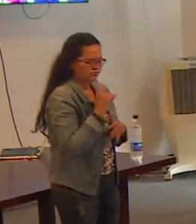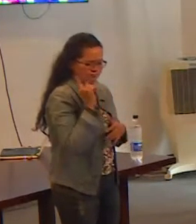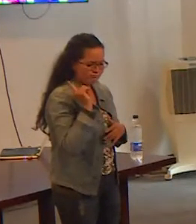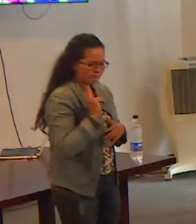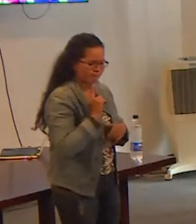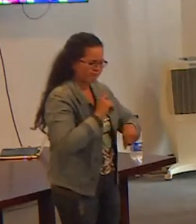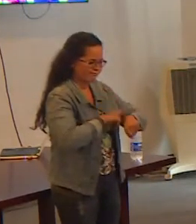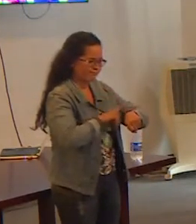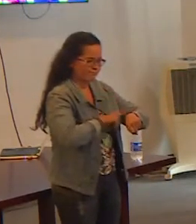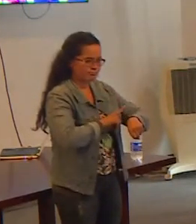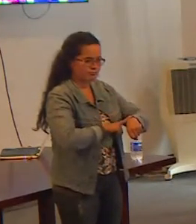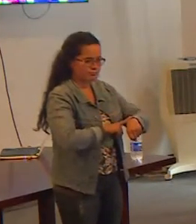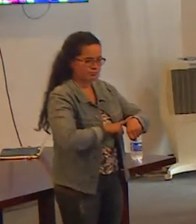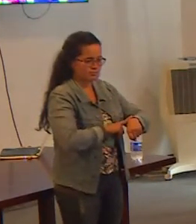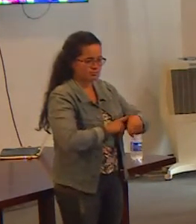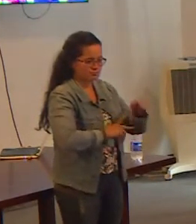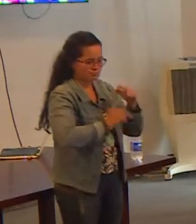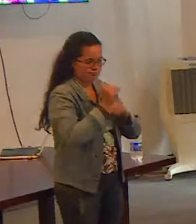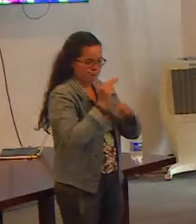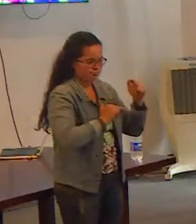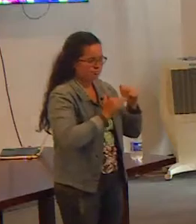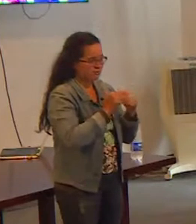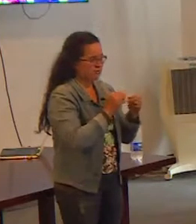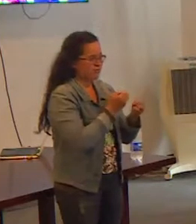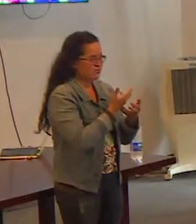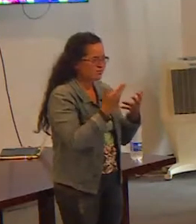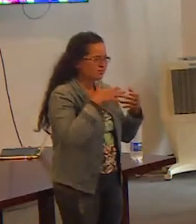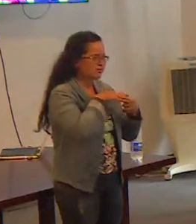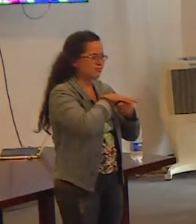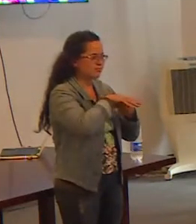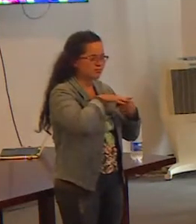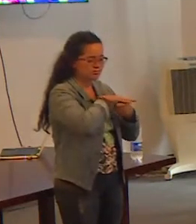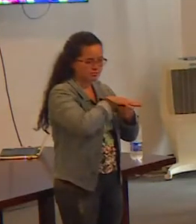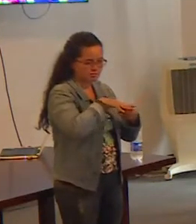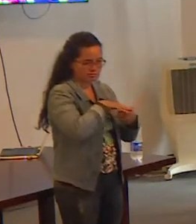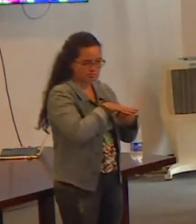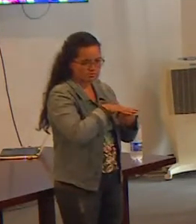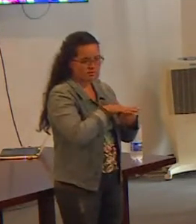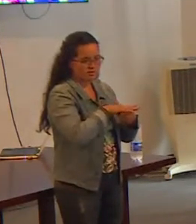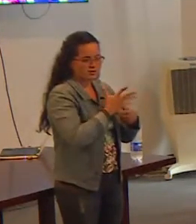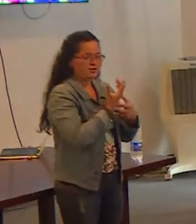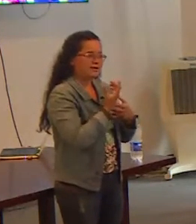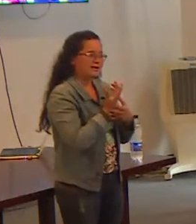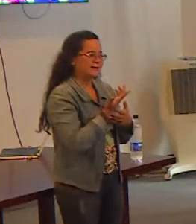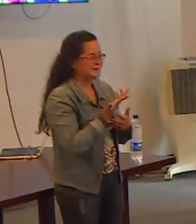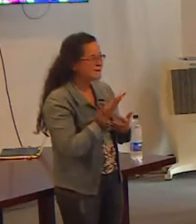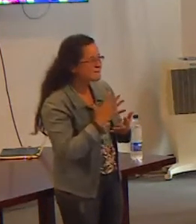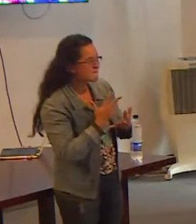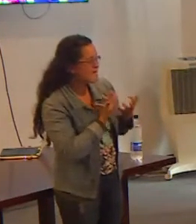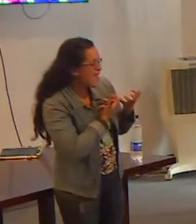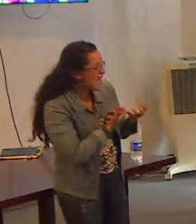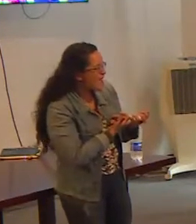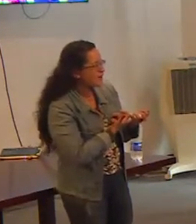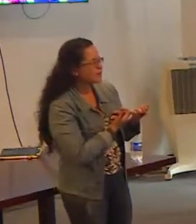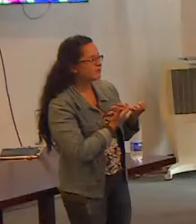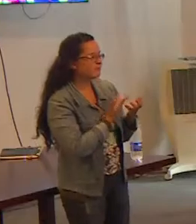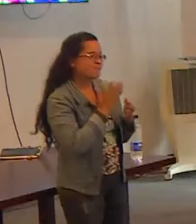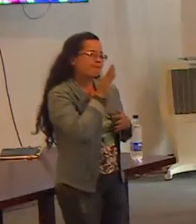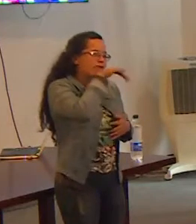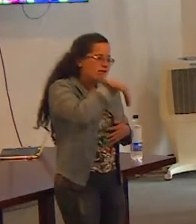tiempo con ires y devenires, con pasiones y no pasiones, como son todos los proyectos